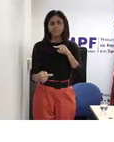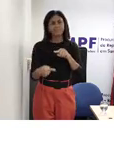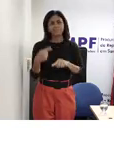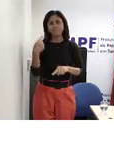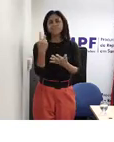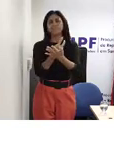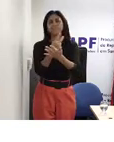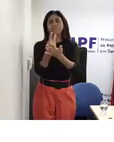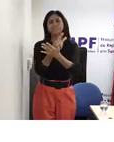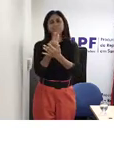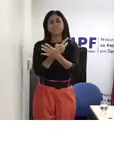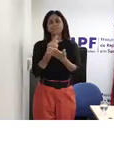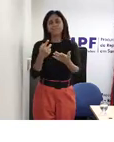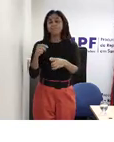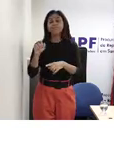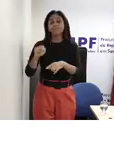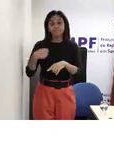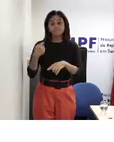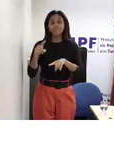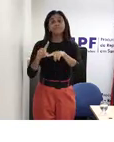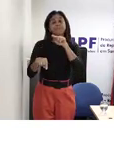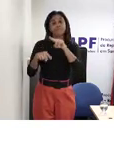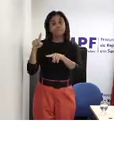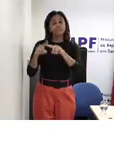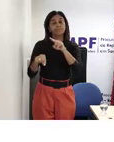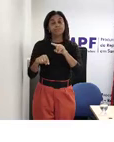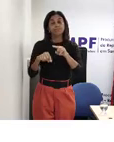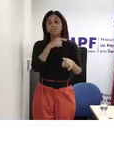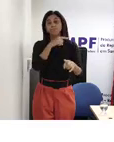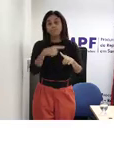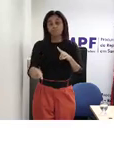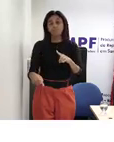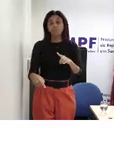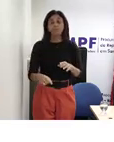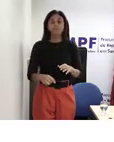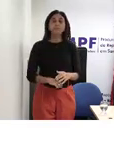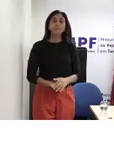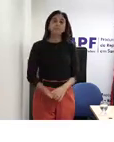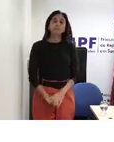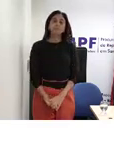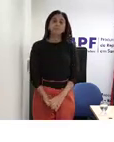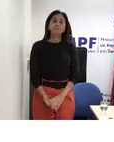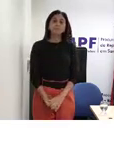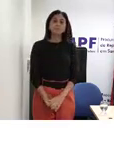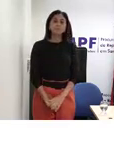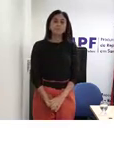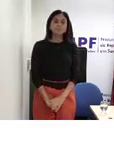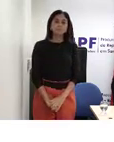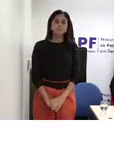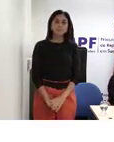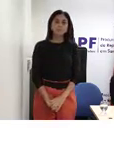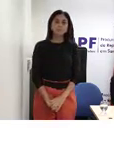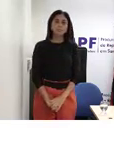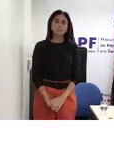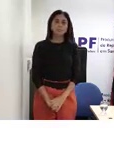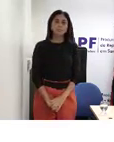aquela ideia do consentimento e a criança não tem como consentir não pode ser vulnerado esse bem dela existe uma proteção integral